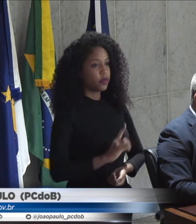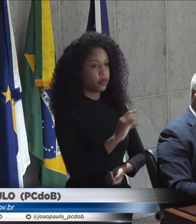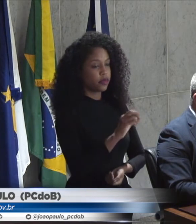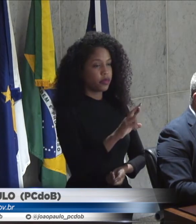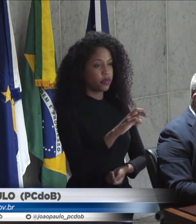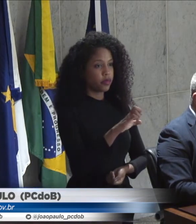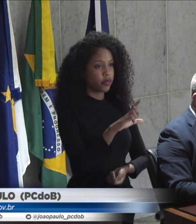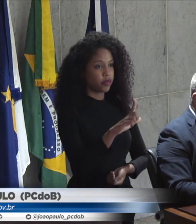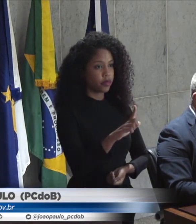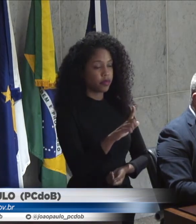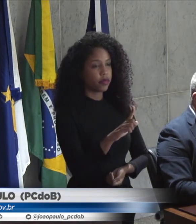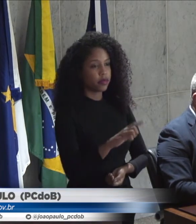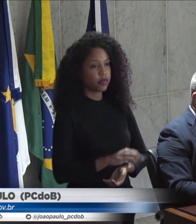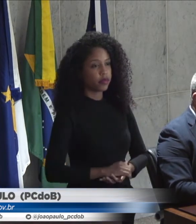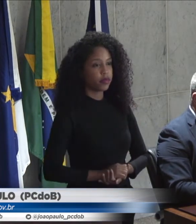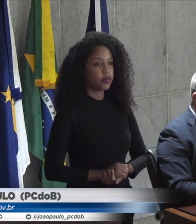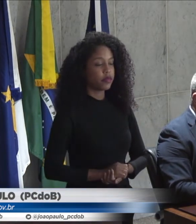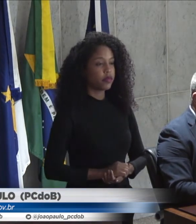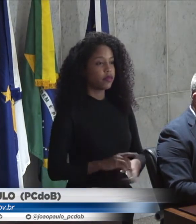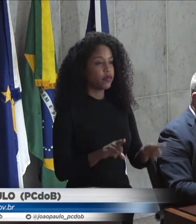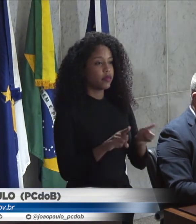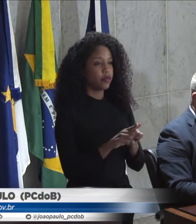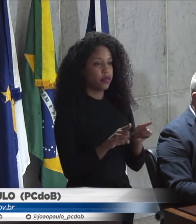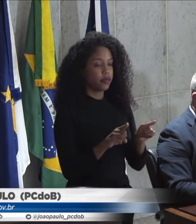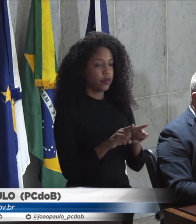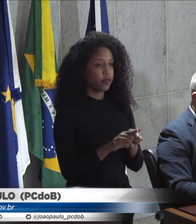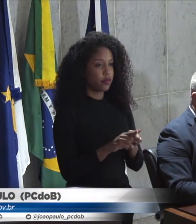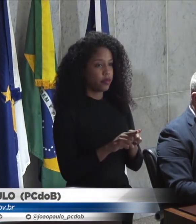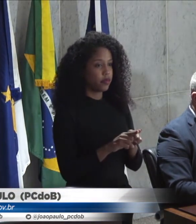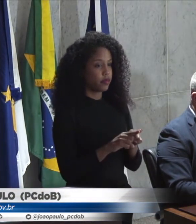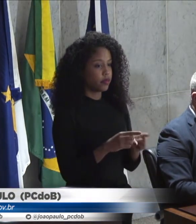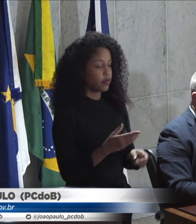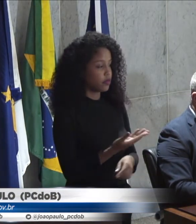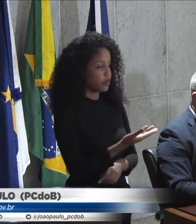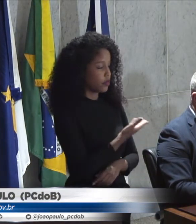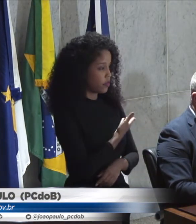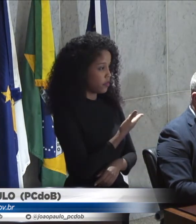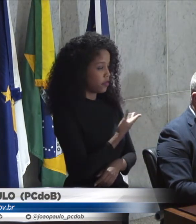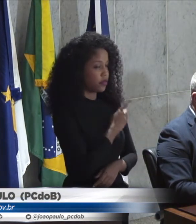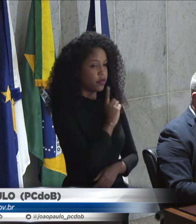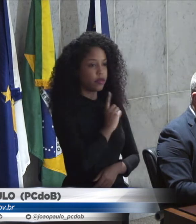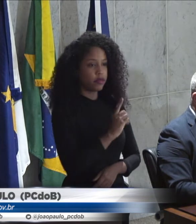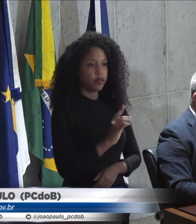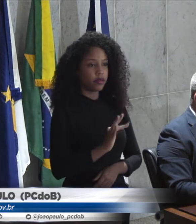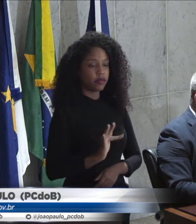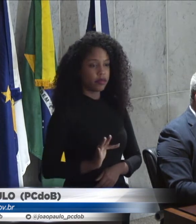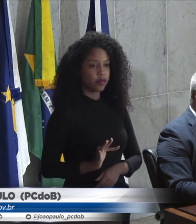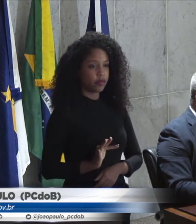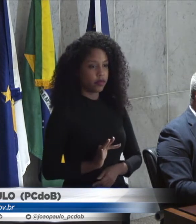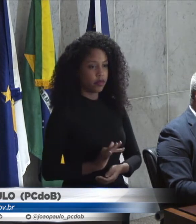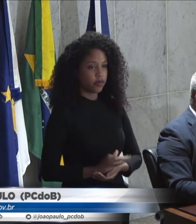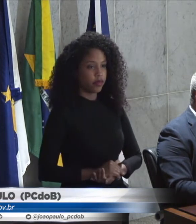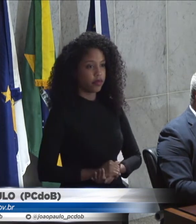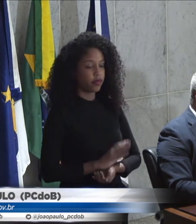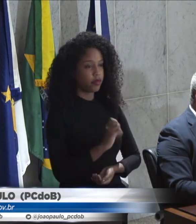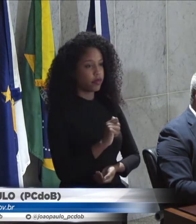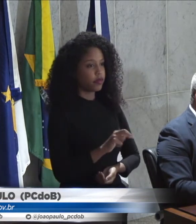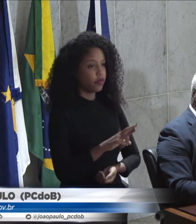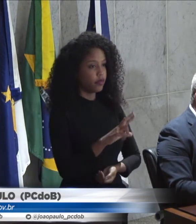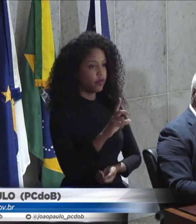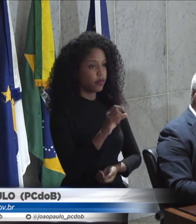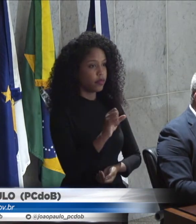Doriel, ao nosso querido companheiro deputado federal, Carlos